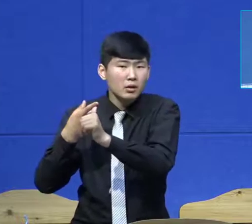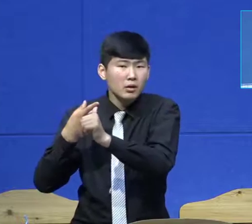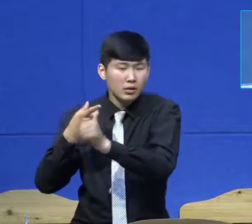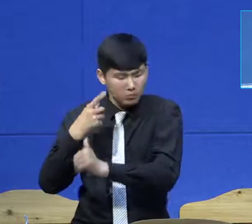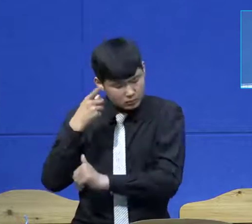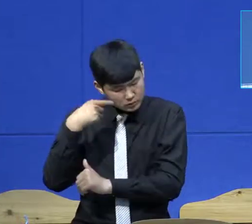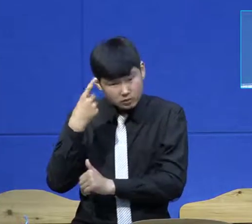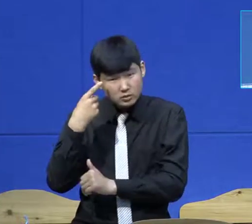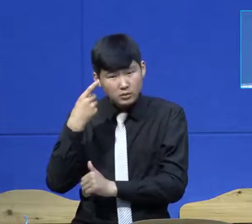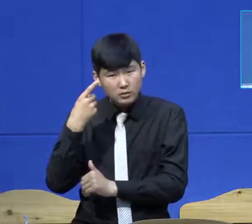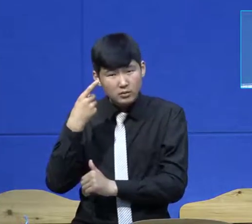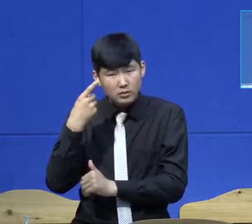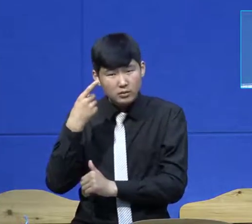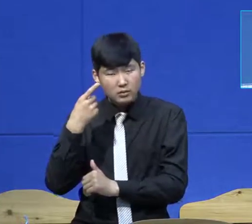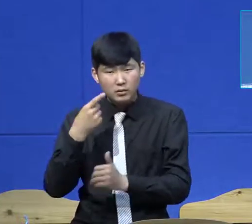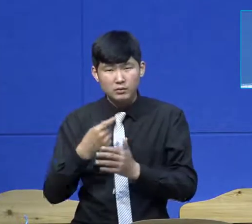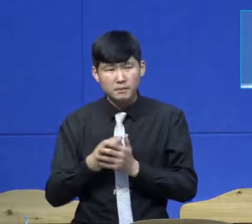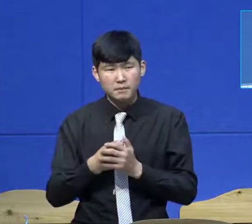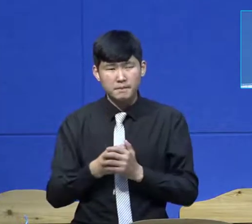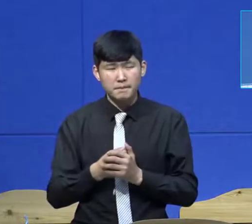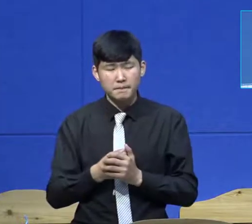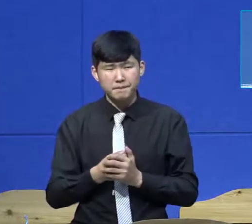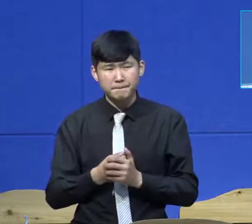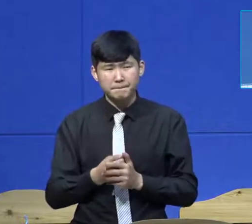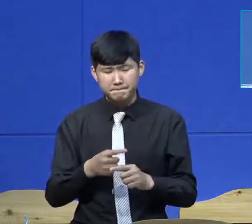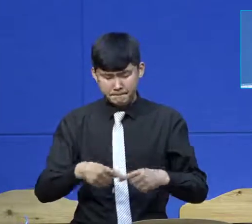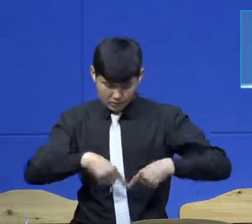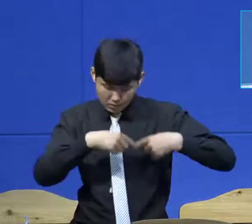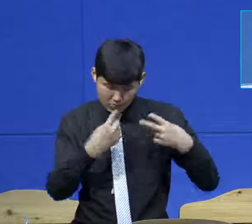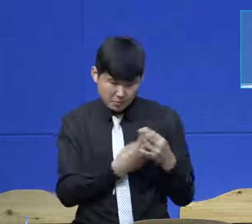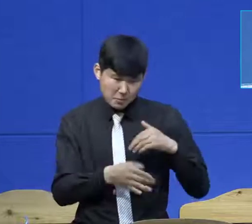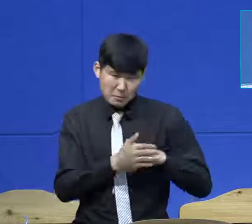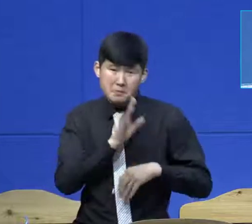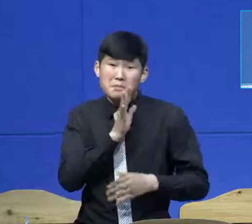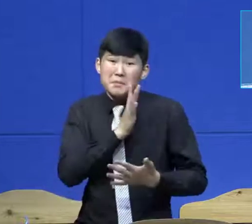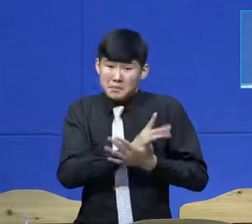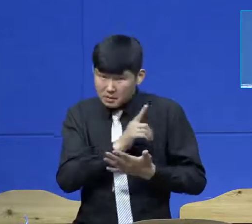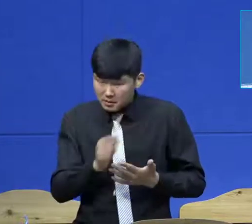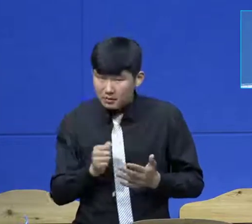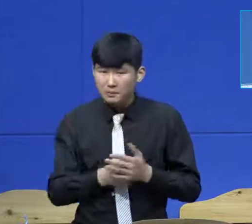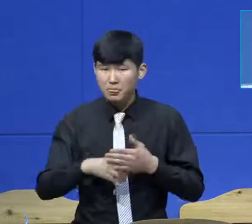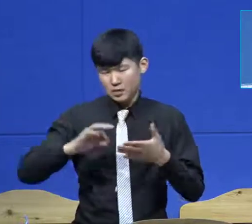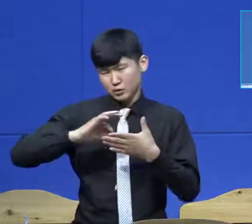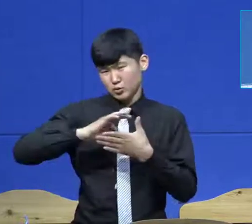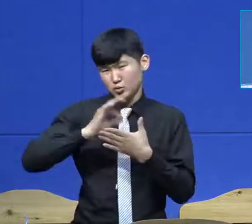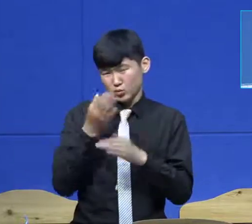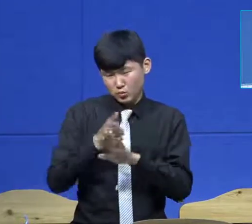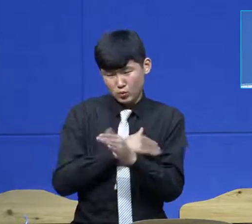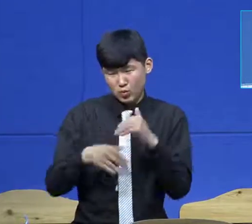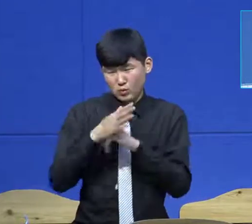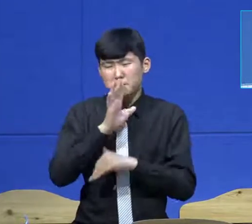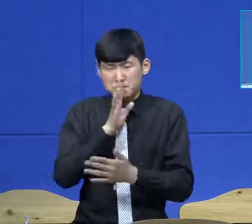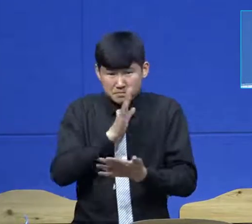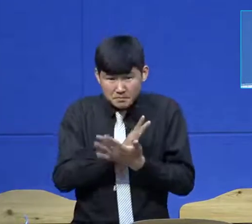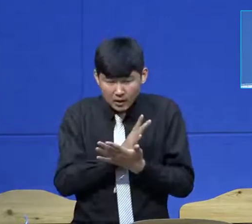Бодсон байна. Махажуугаар нь. Гин нүглээсээ болоод өгөх гэж байгаа сүнснүүдийн өмнөөс өгөх гэж байгаа гэдэг